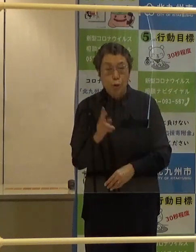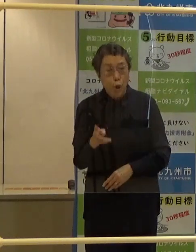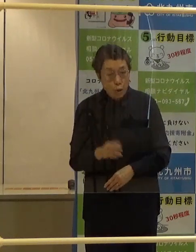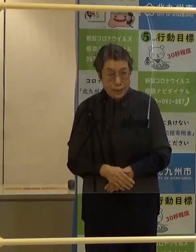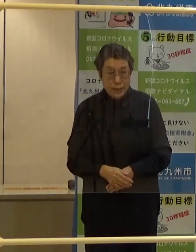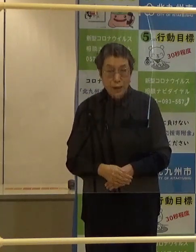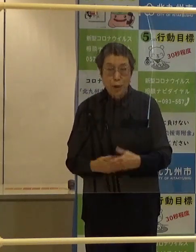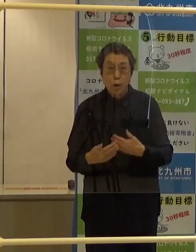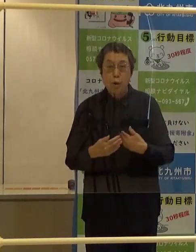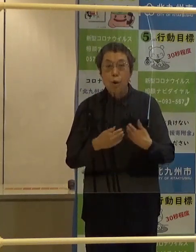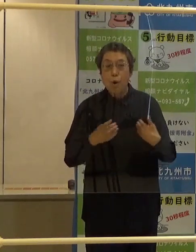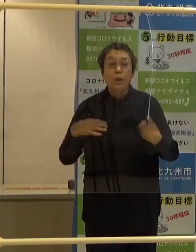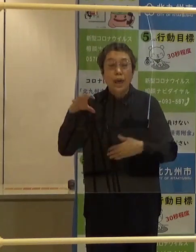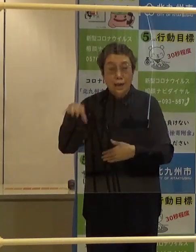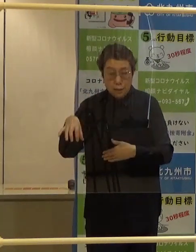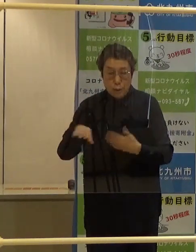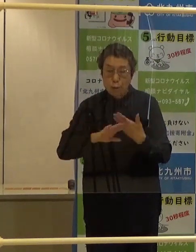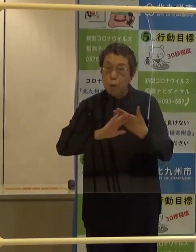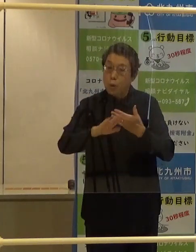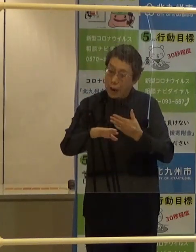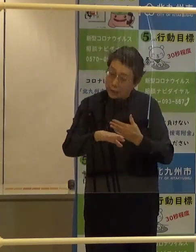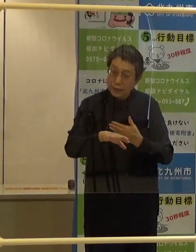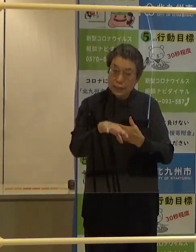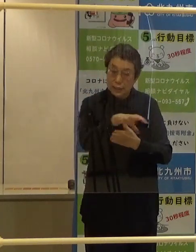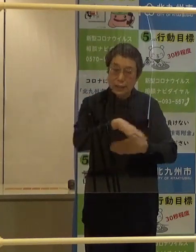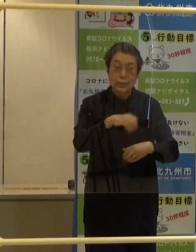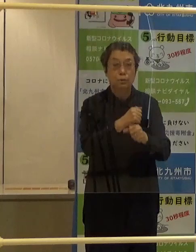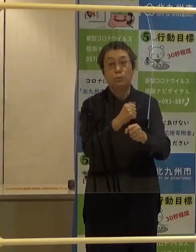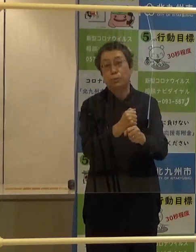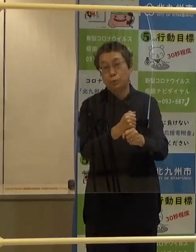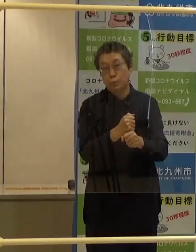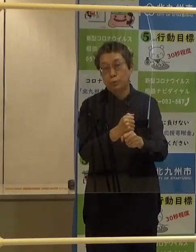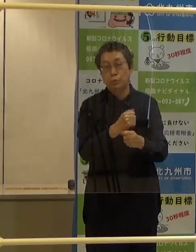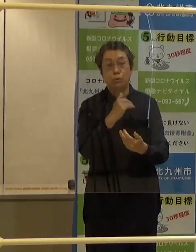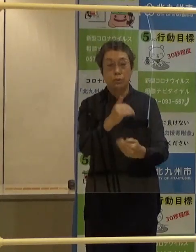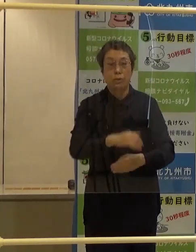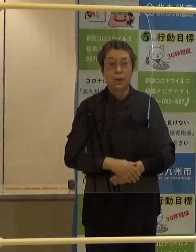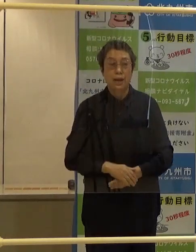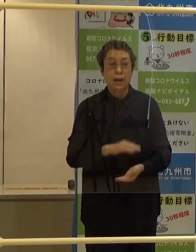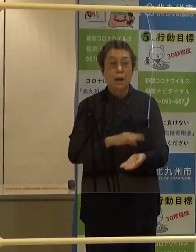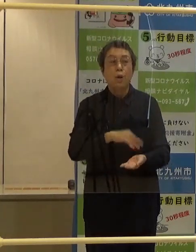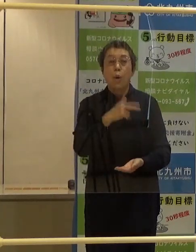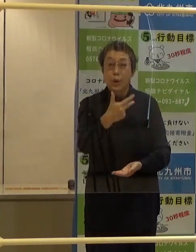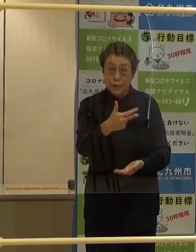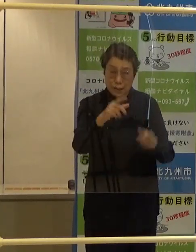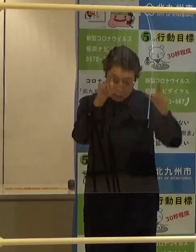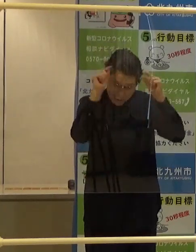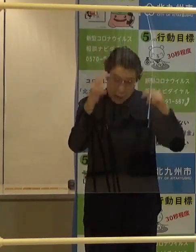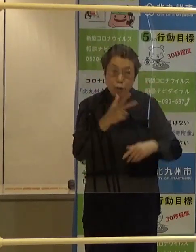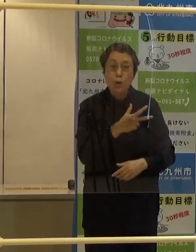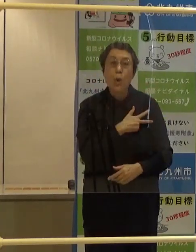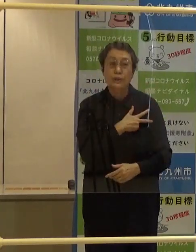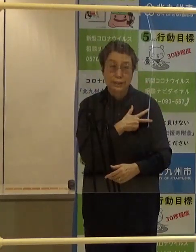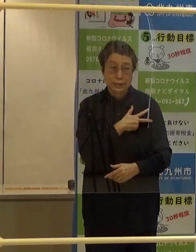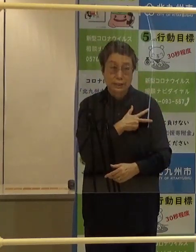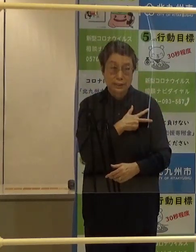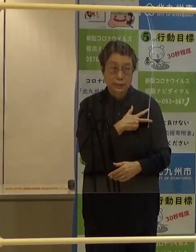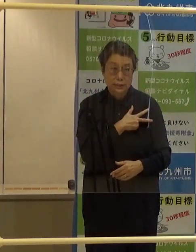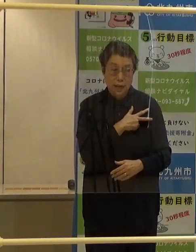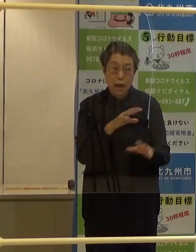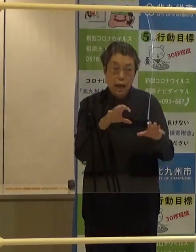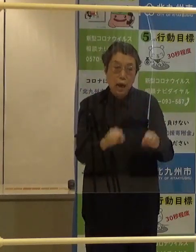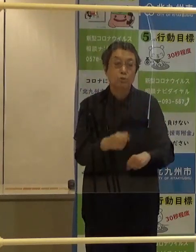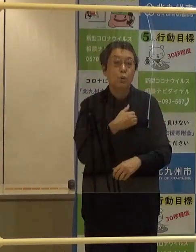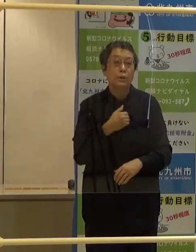ということであったのですが、医師と看護師が確保されるかどうかというマンパワーの問題が、これ